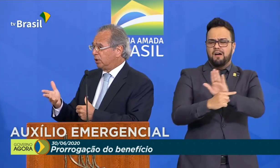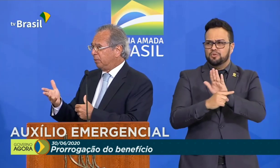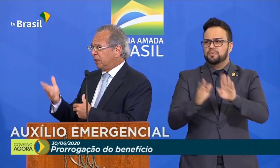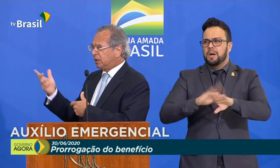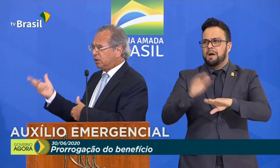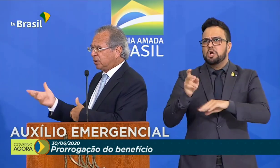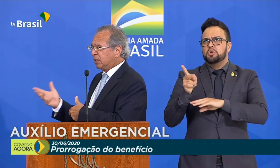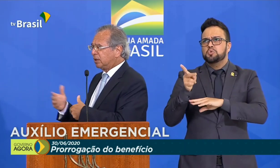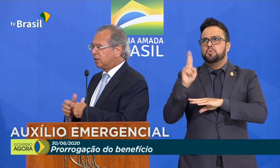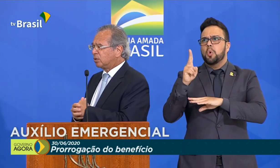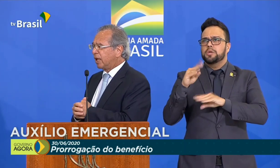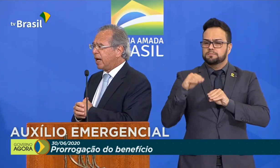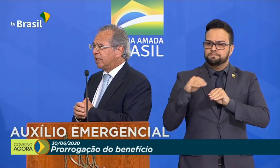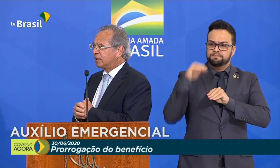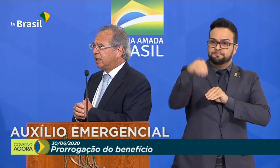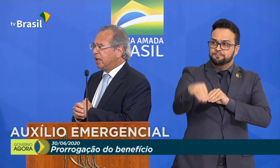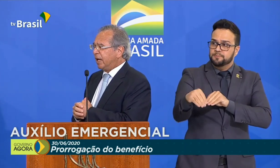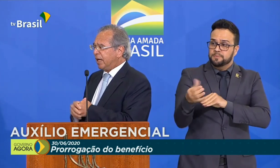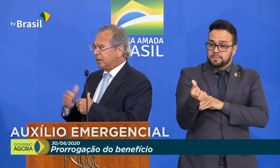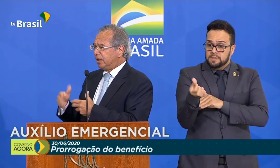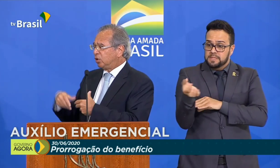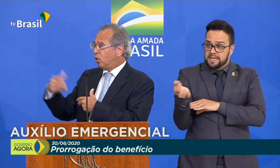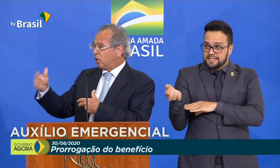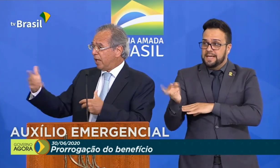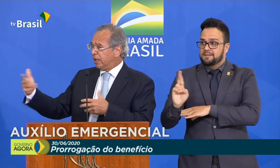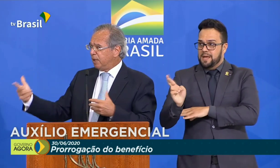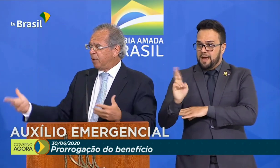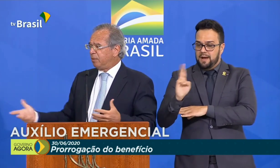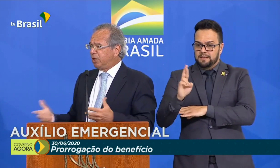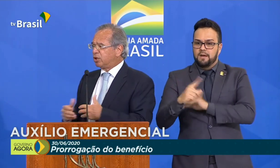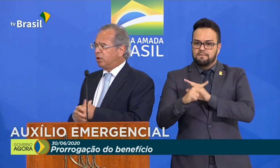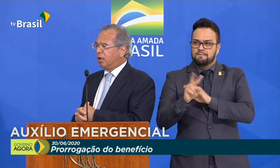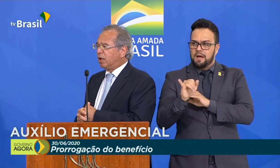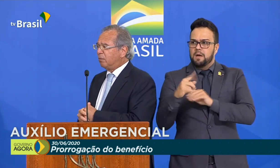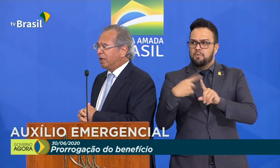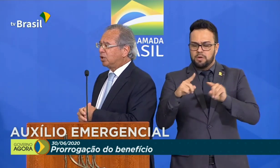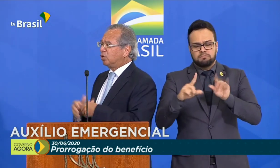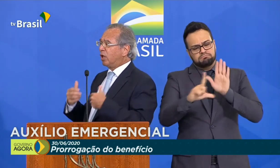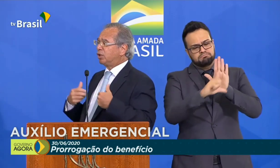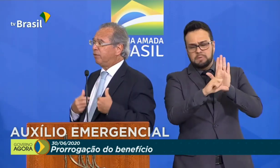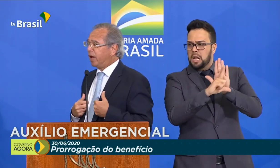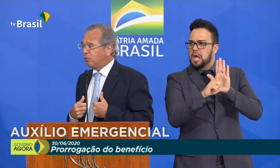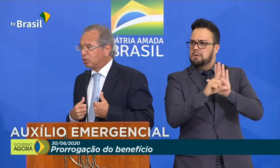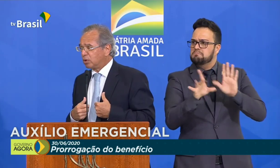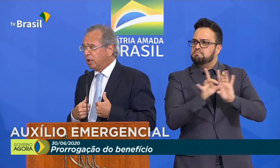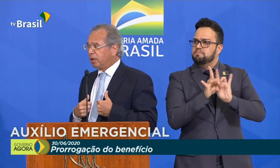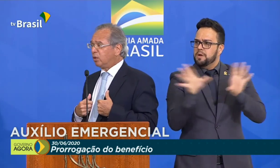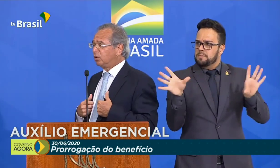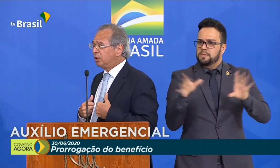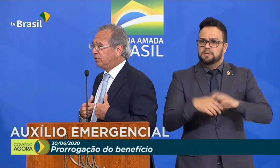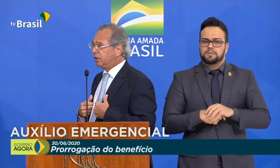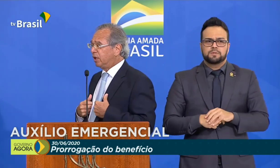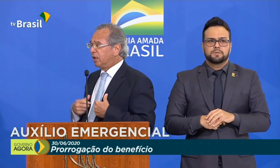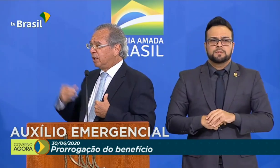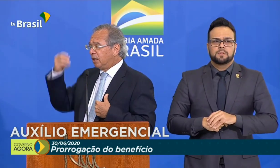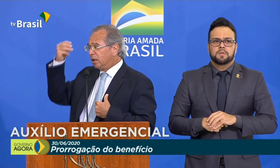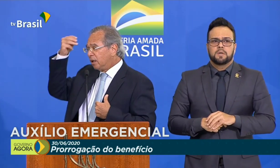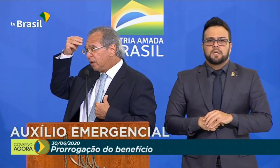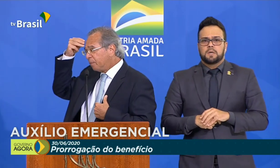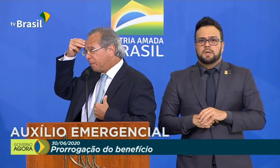oficialmente, 2 meses de R$600. Isso é o que a lei permite, mas se nós tivermos,